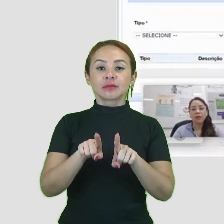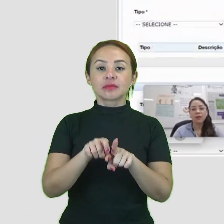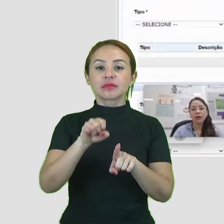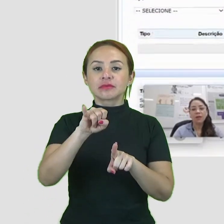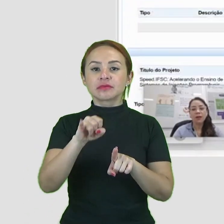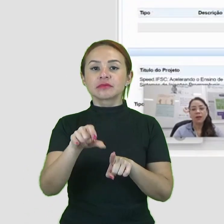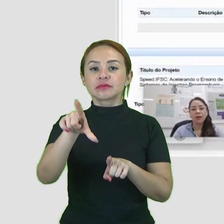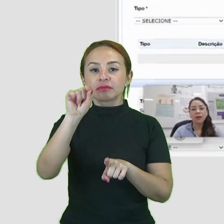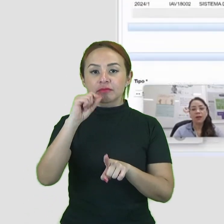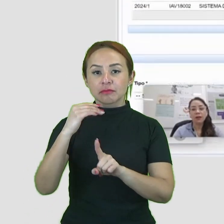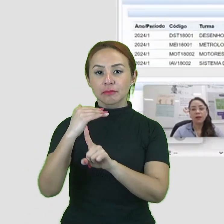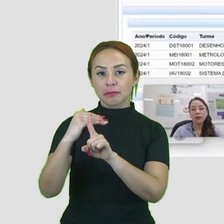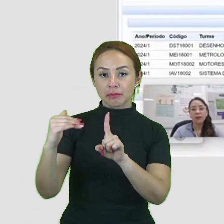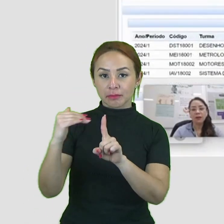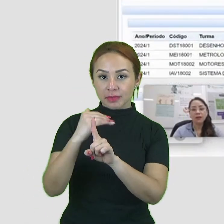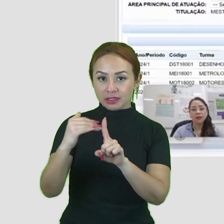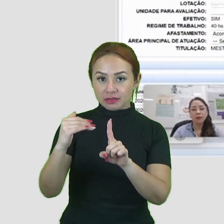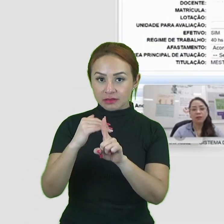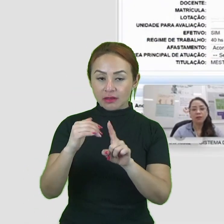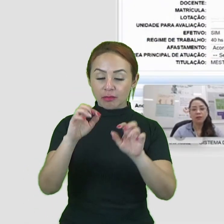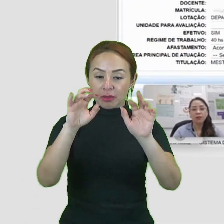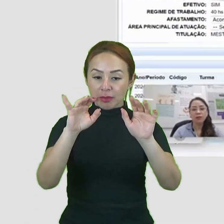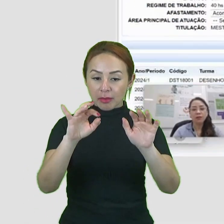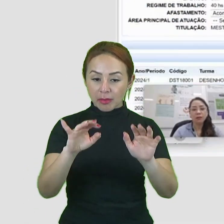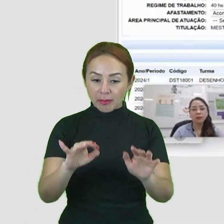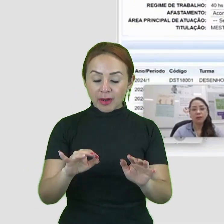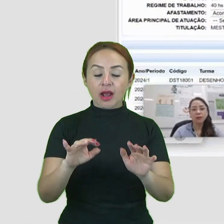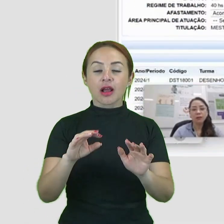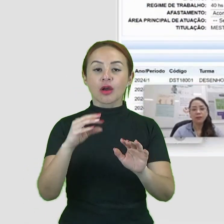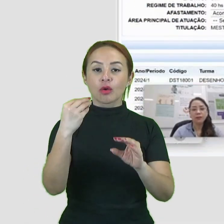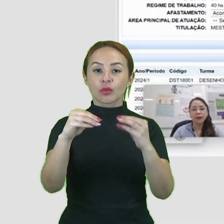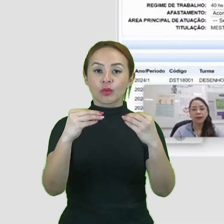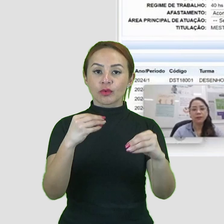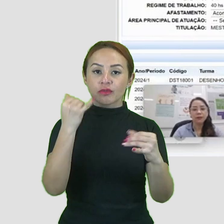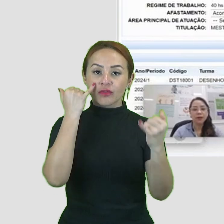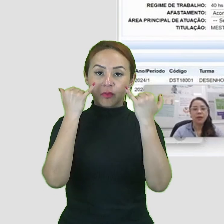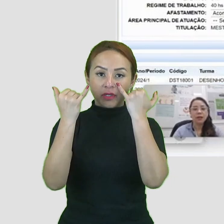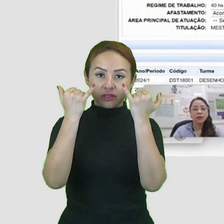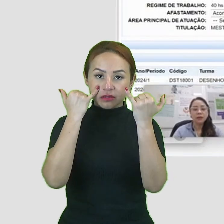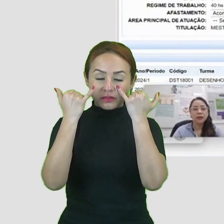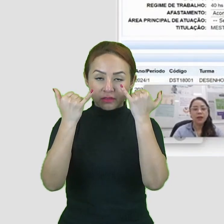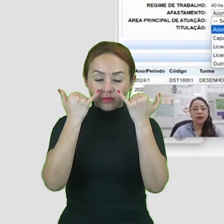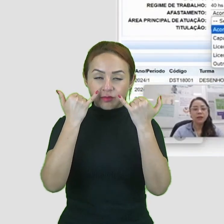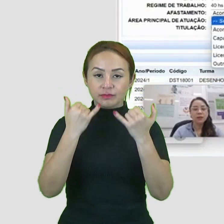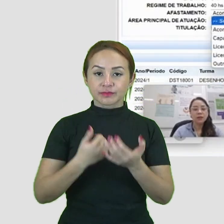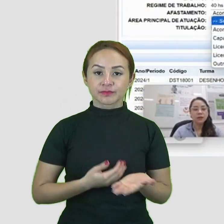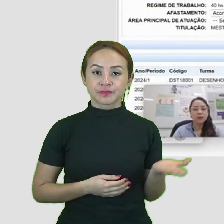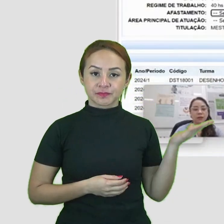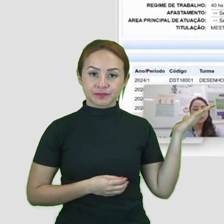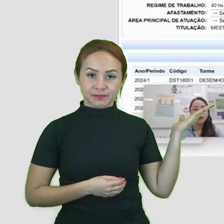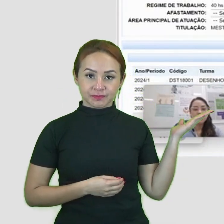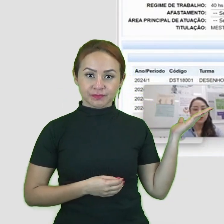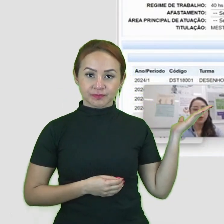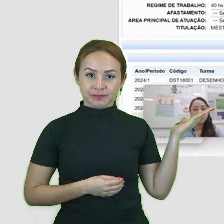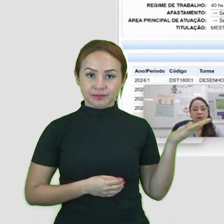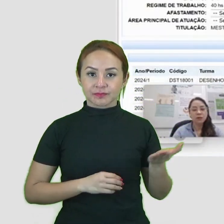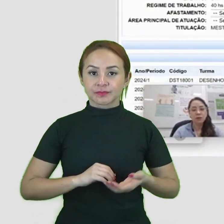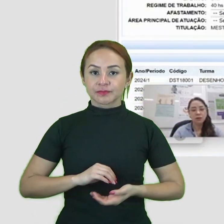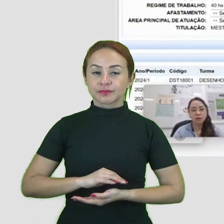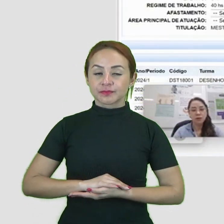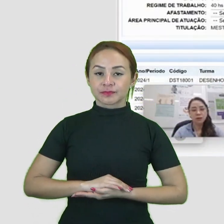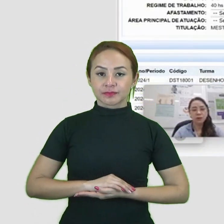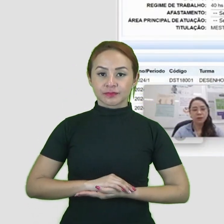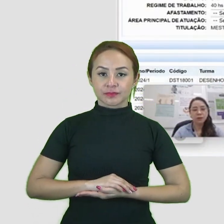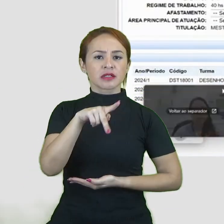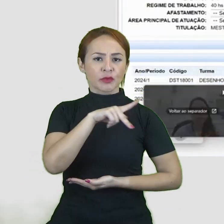no parcial, ele habilita ainda para preenchimento do plano, tá? Então, nesse caso, esse docente aqui que nós